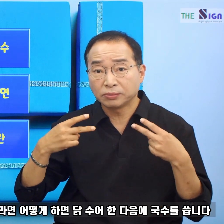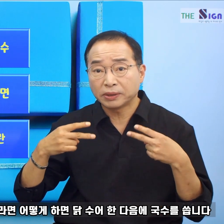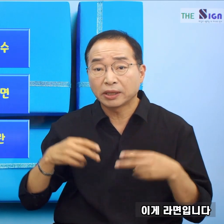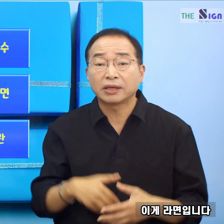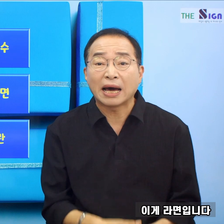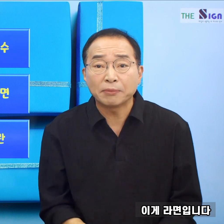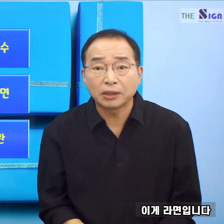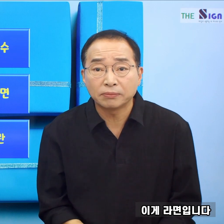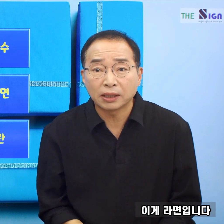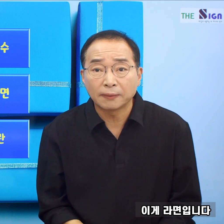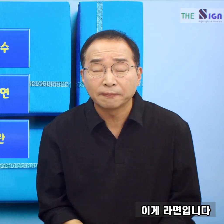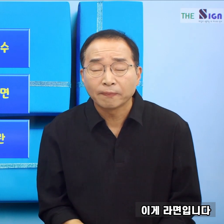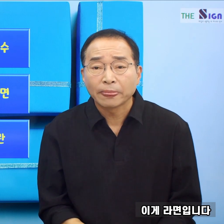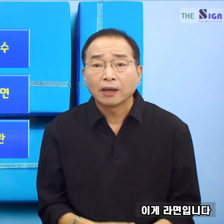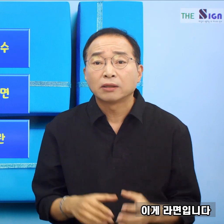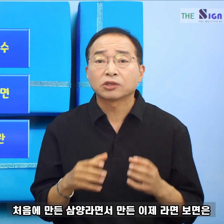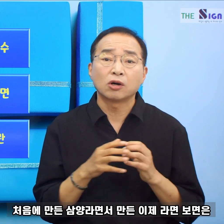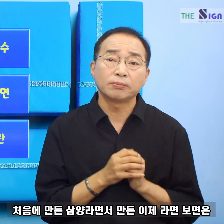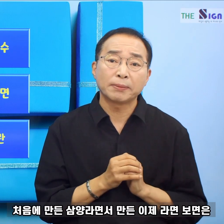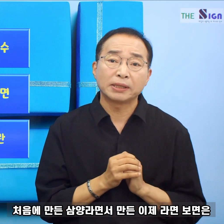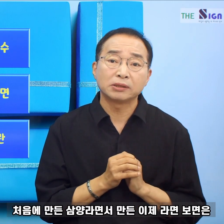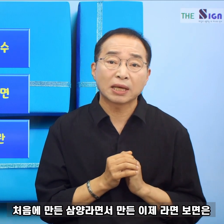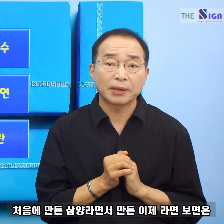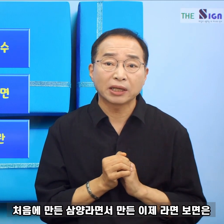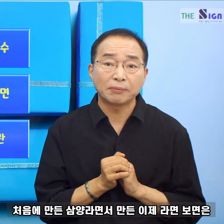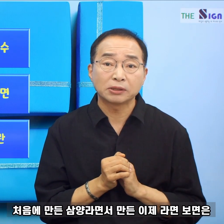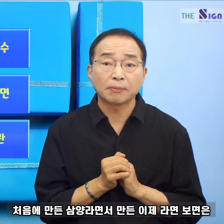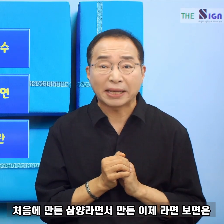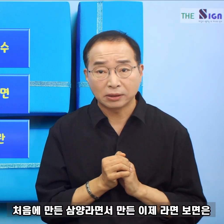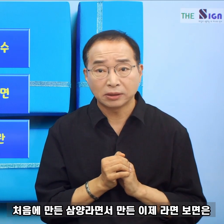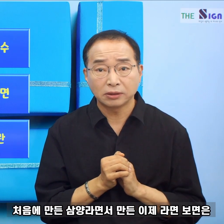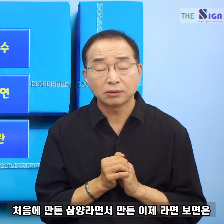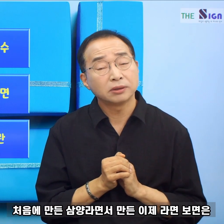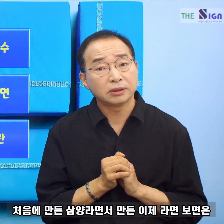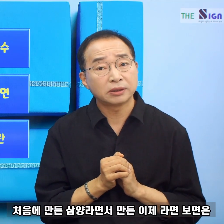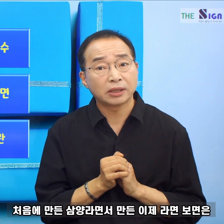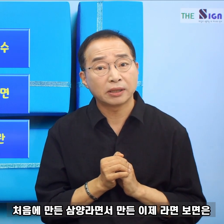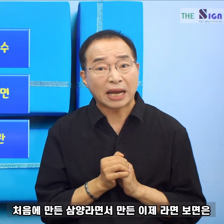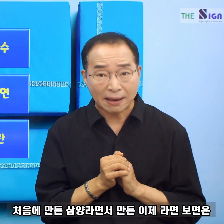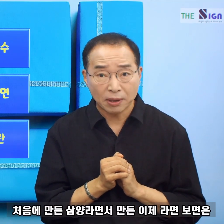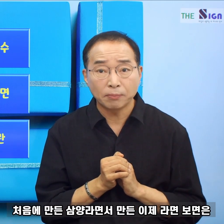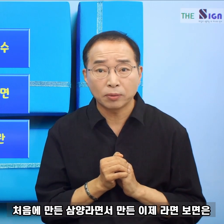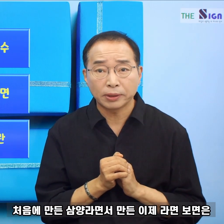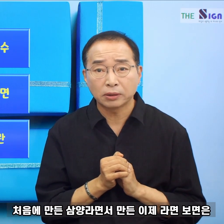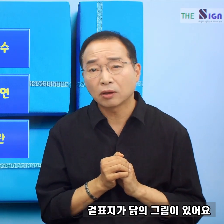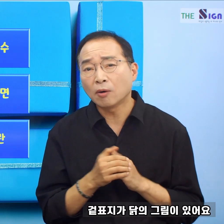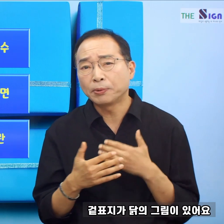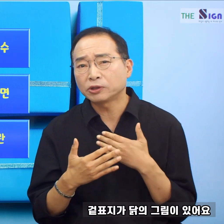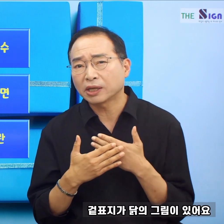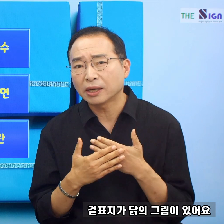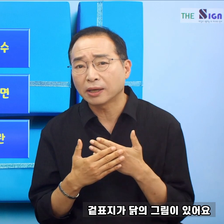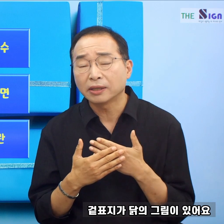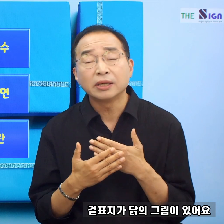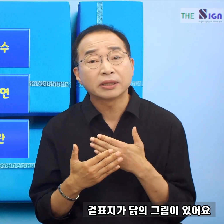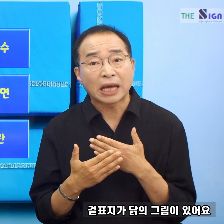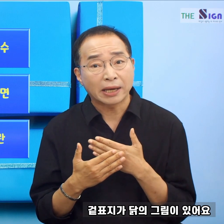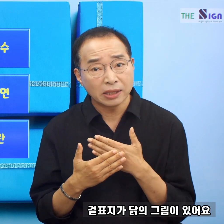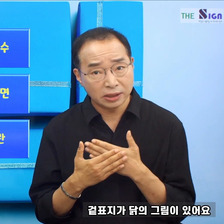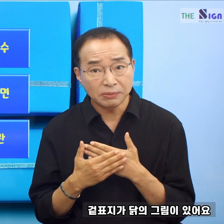이게 라면입니다. 처음에 만든 삼양라면에서 만든 이제 라면 보면은 겉표지가 닭의 그림이